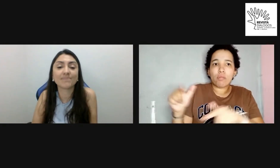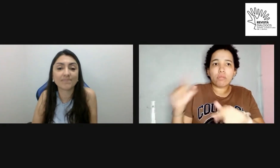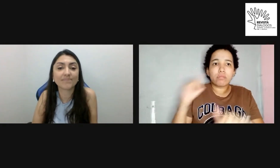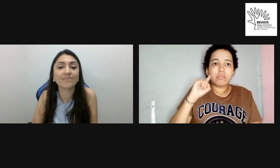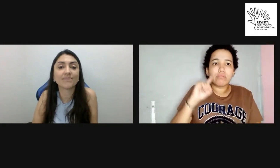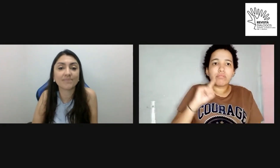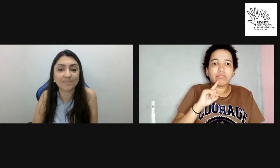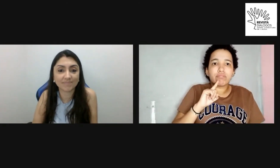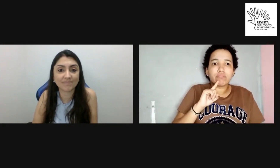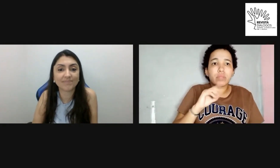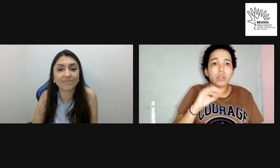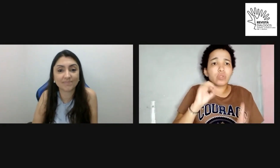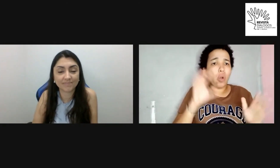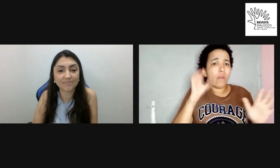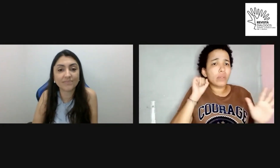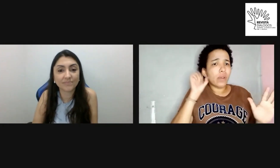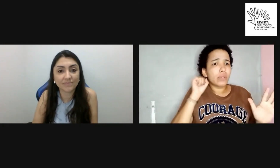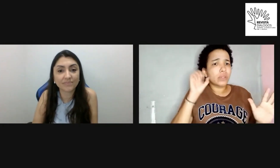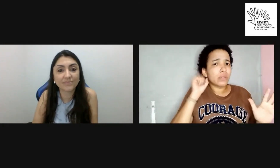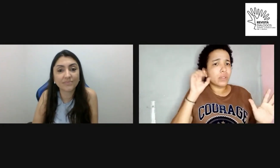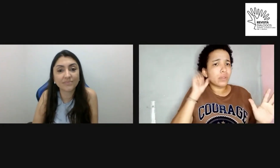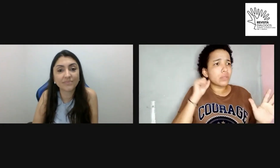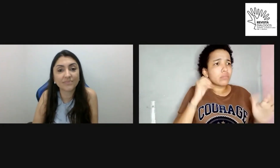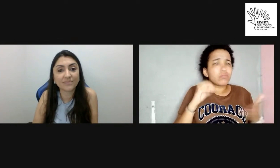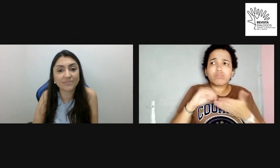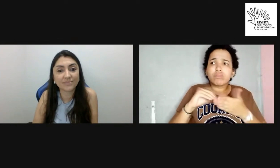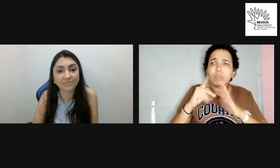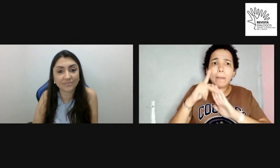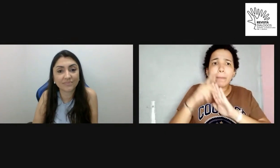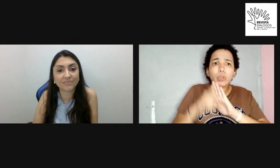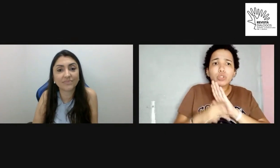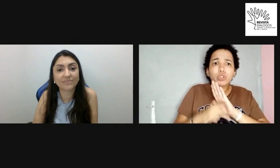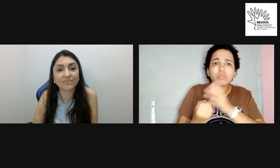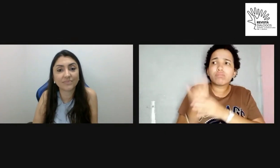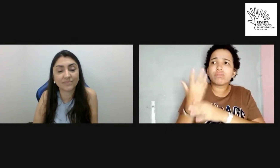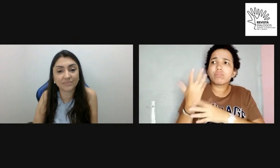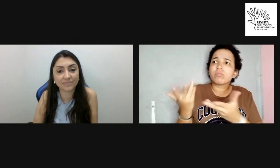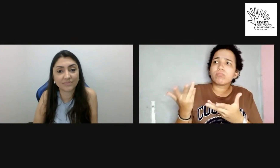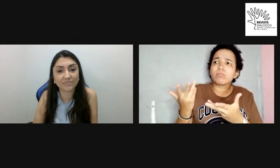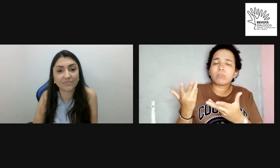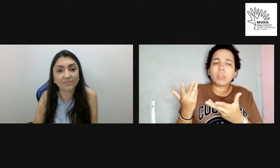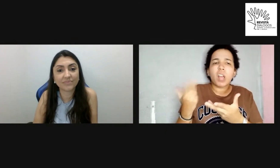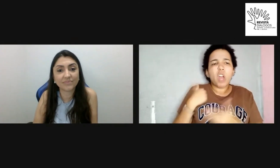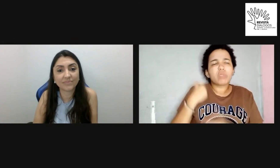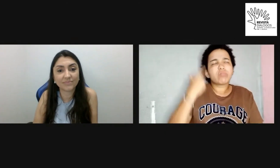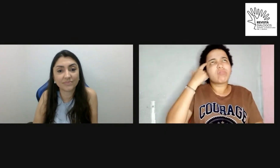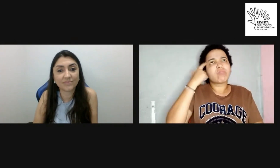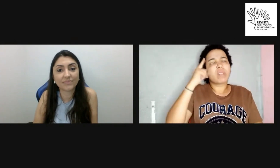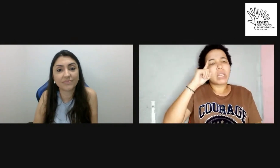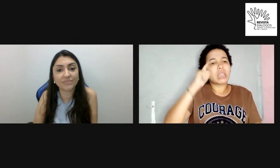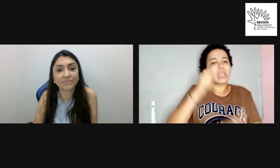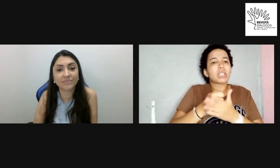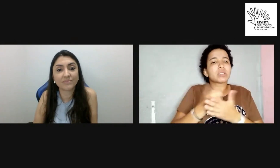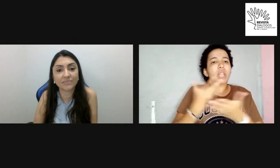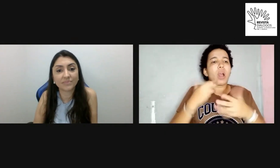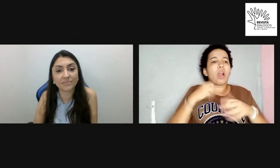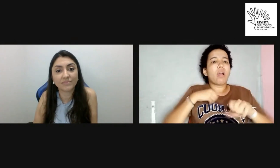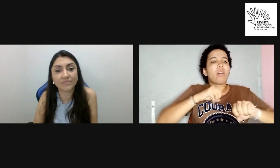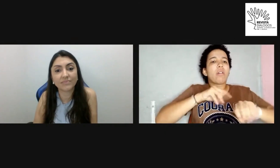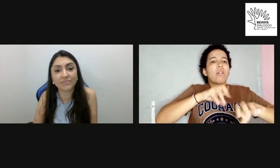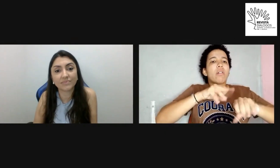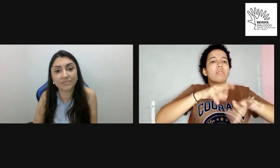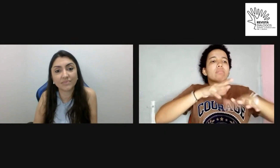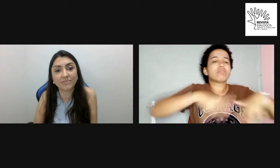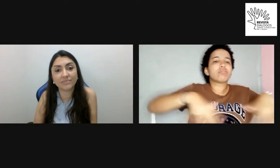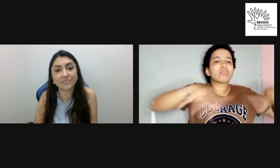um representante surdo, só ouvintes que criavam projetos nessa área. Então eu